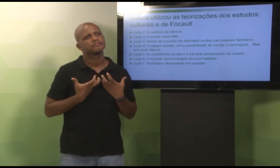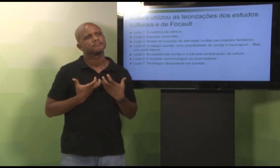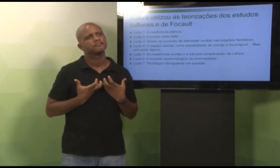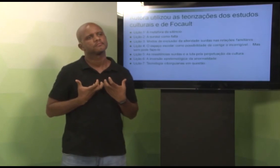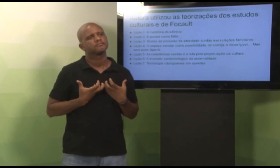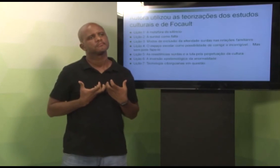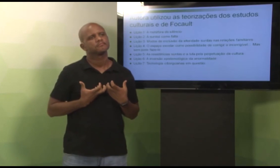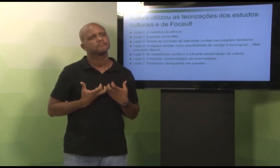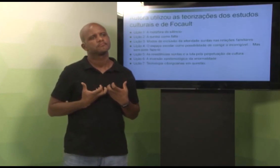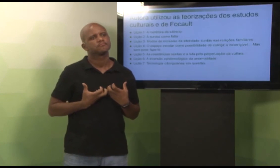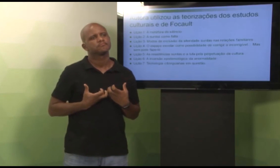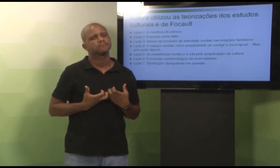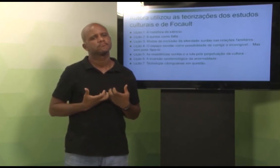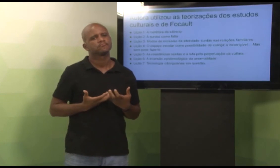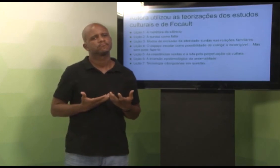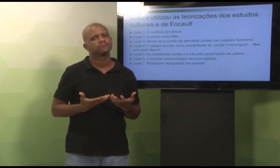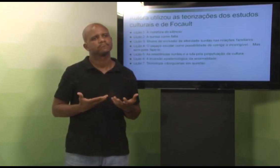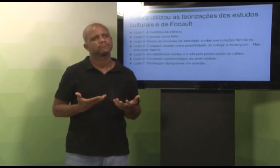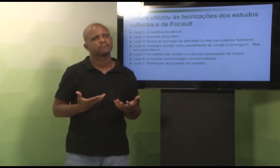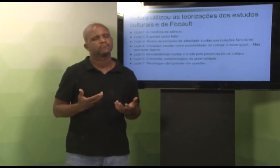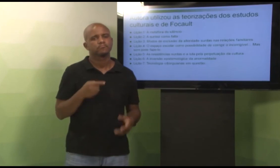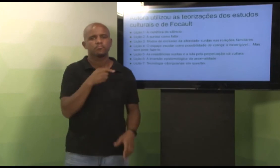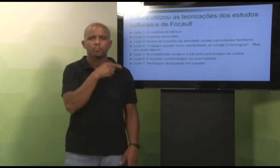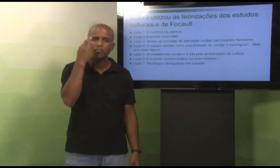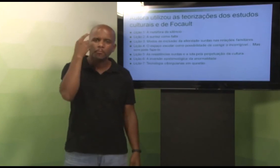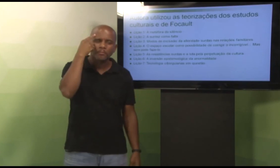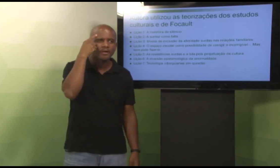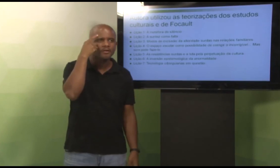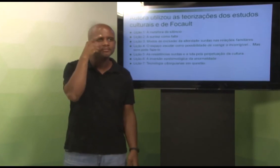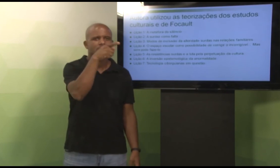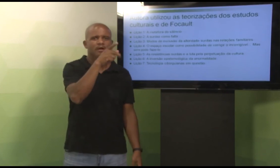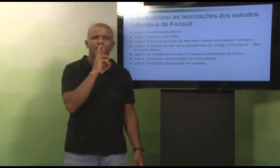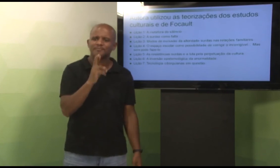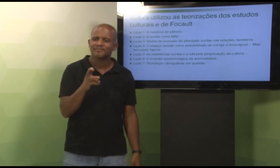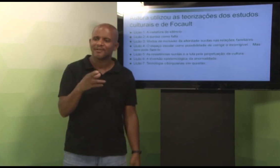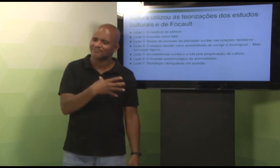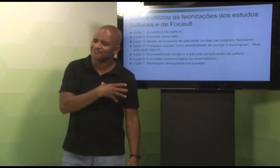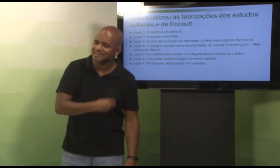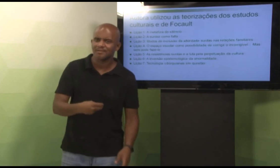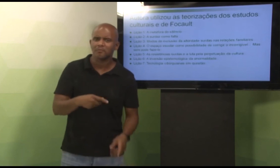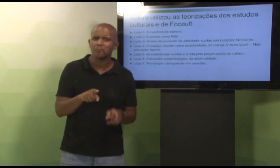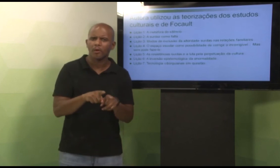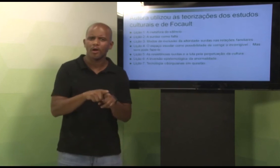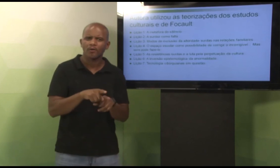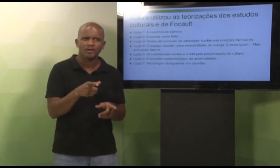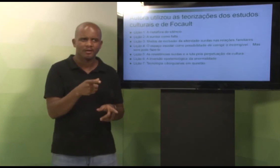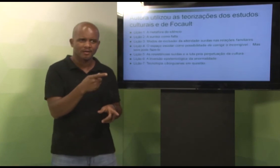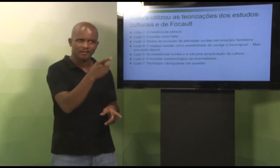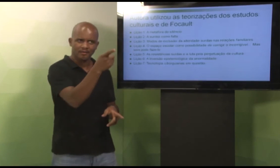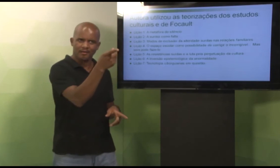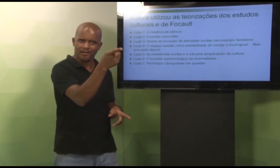isso, ela se entristece. Então, ela queria que ele respondesse, queria casar com ela.